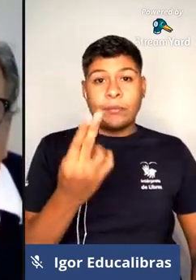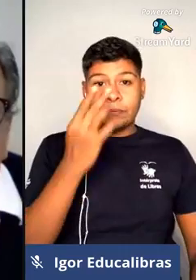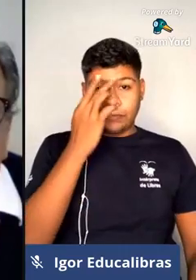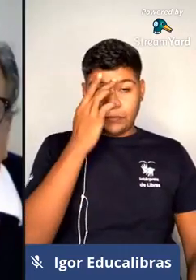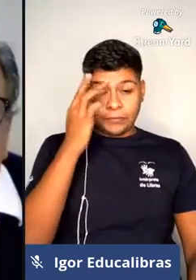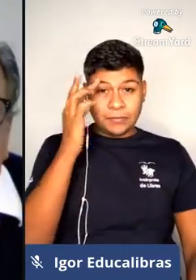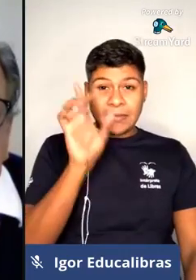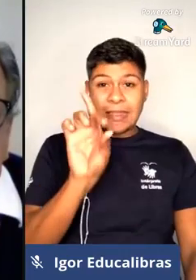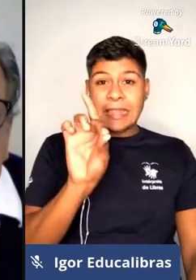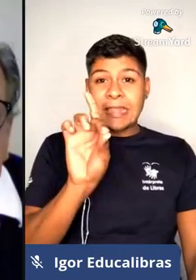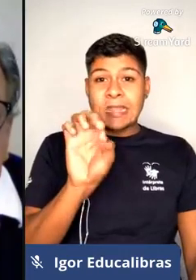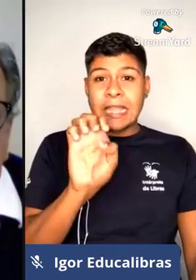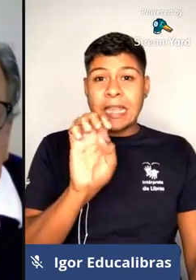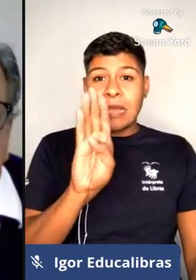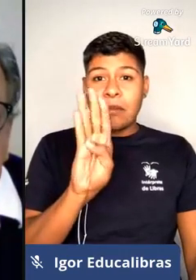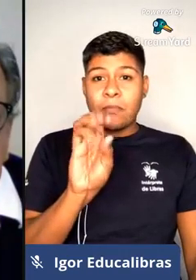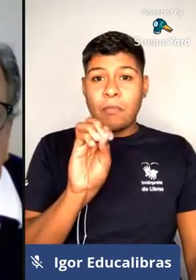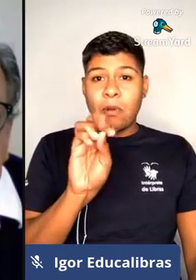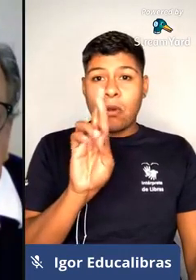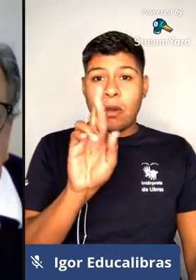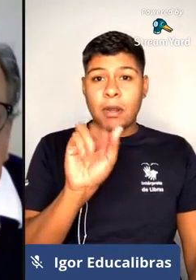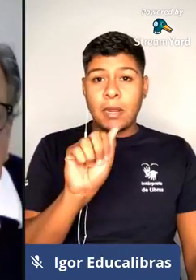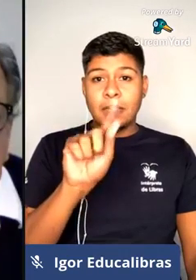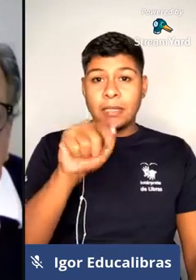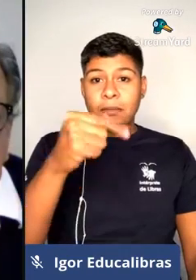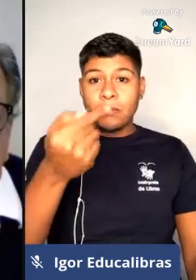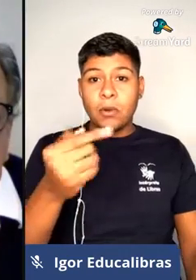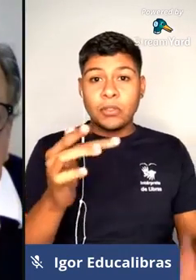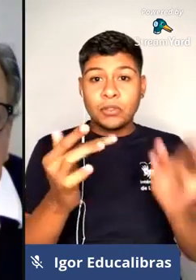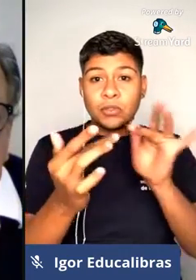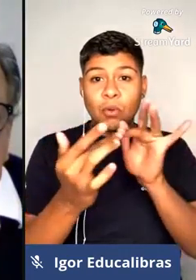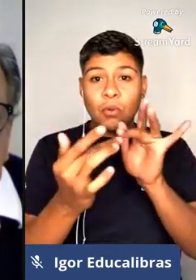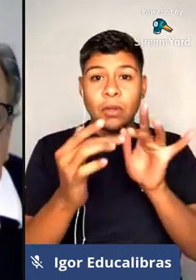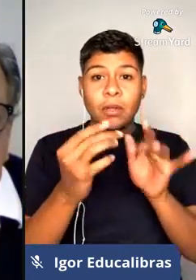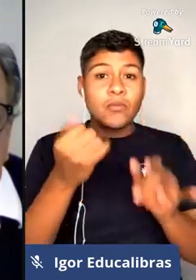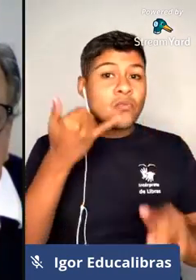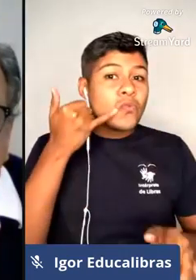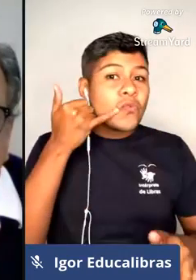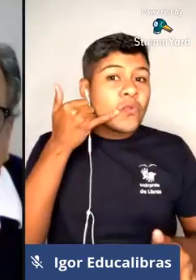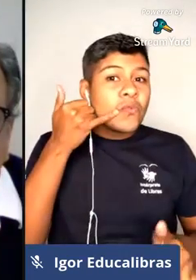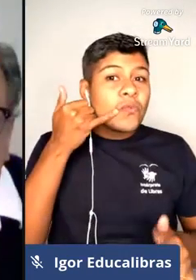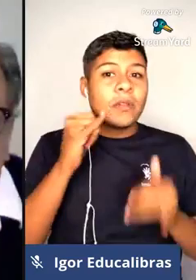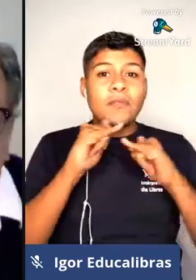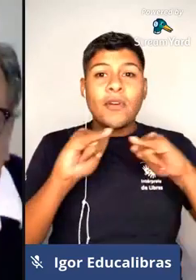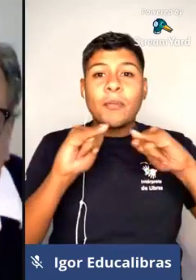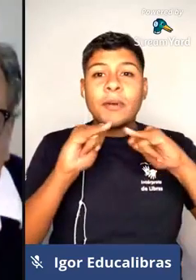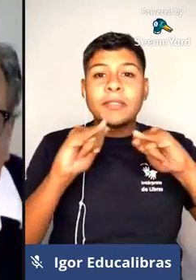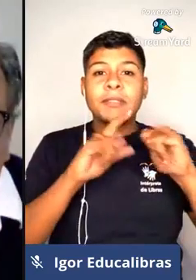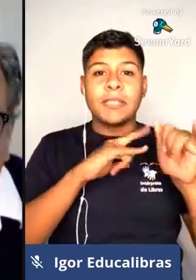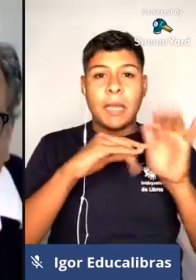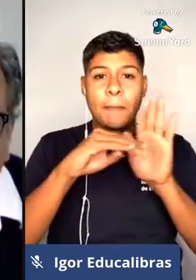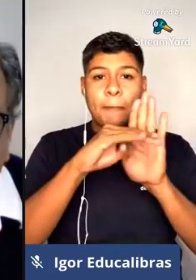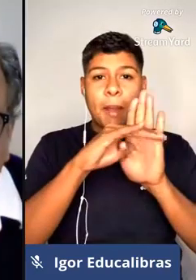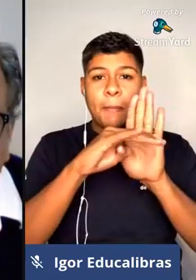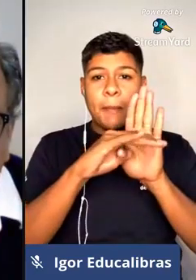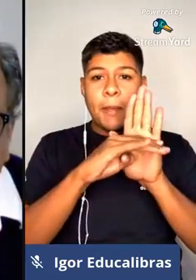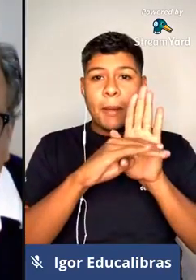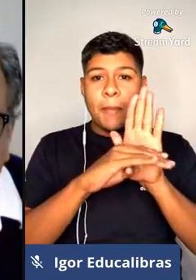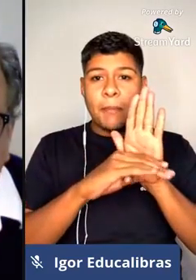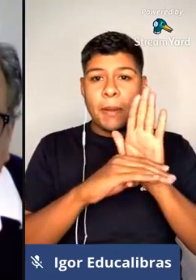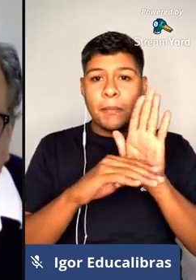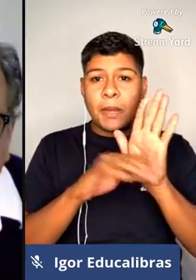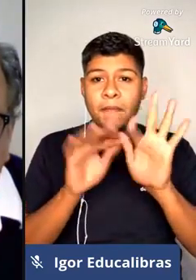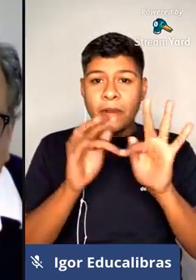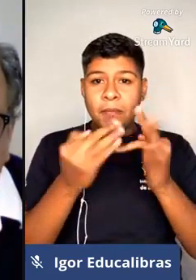para a Débora. Débora, depois põe aí os contatos para as pessoas mandarem, que nós estamos montando uma lista dessas famílias para